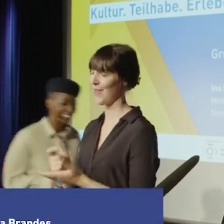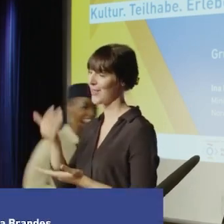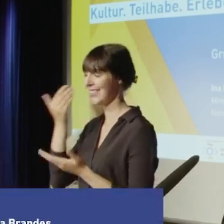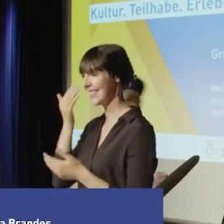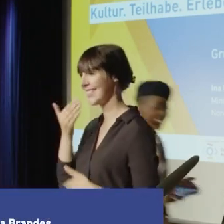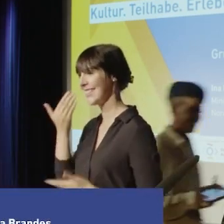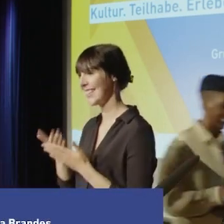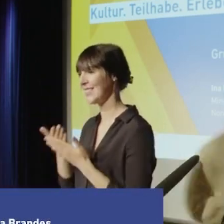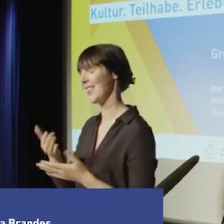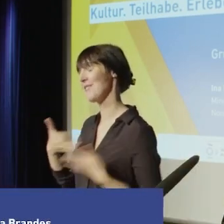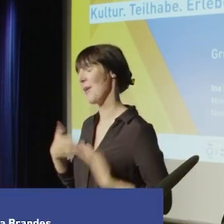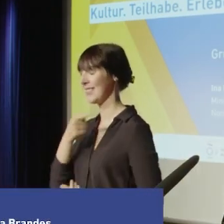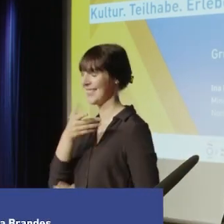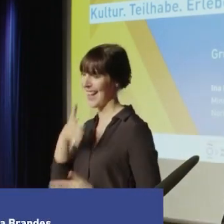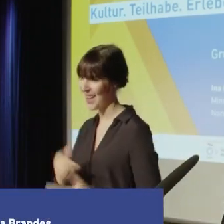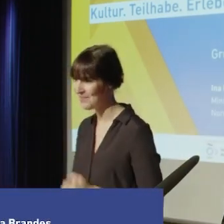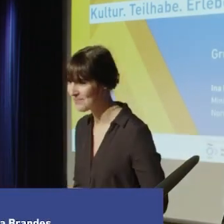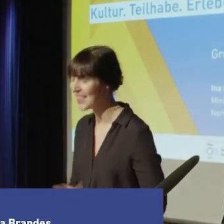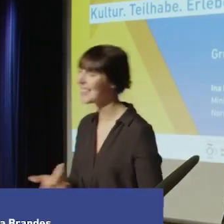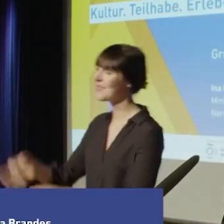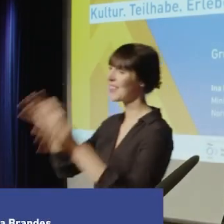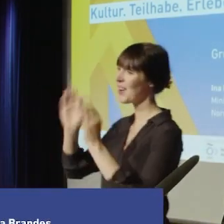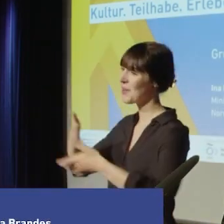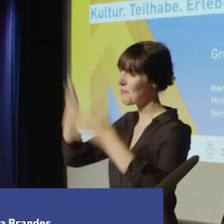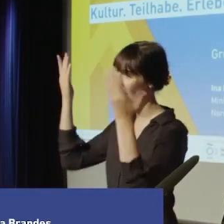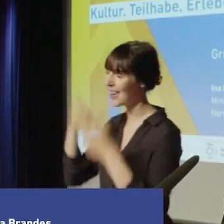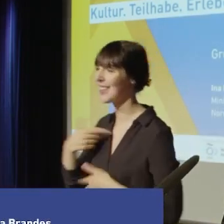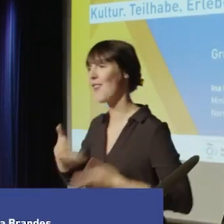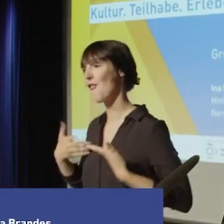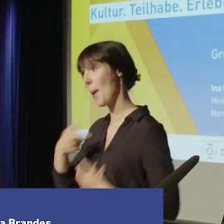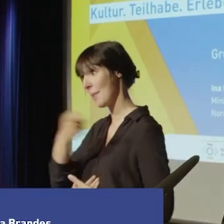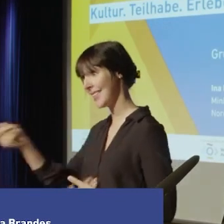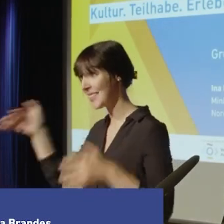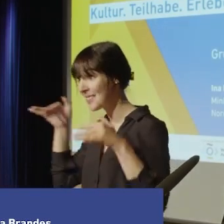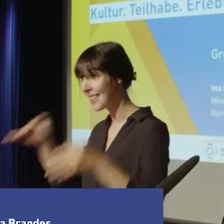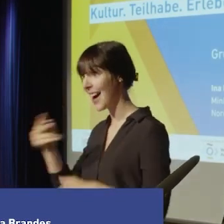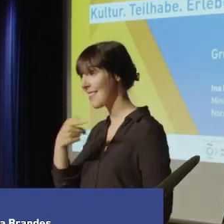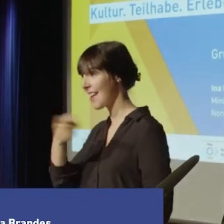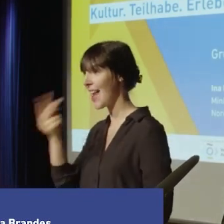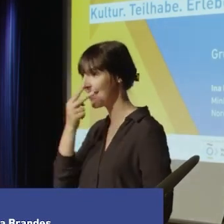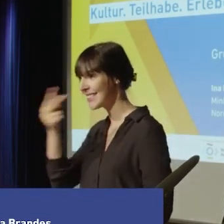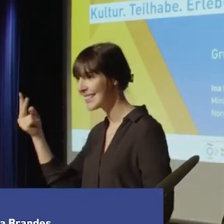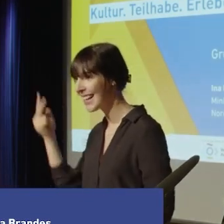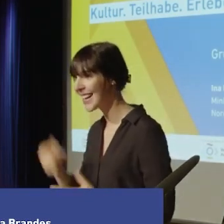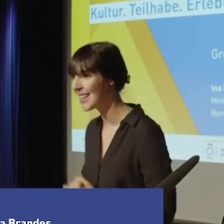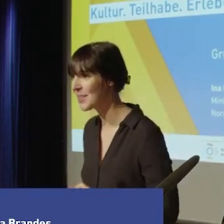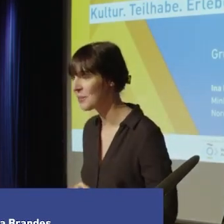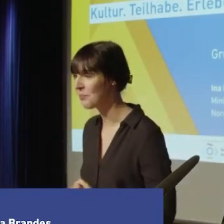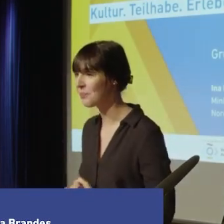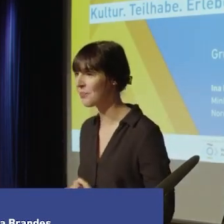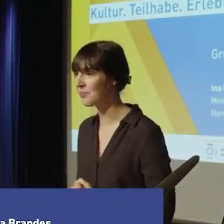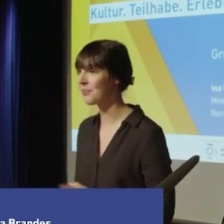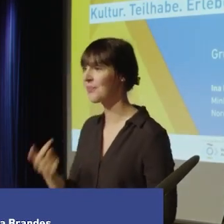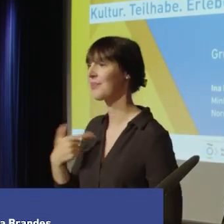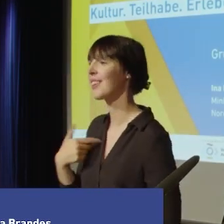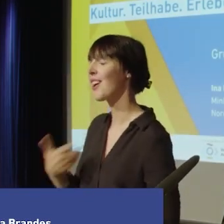Vielen Dank. Vielen Dank auch von mir, einen schönen guten Morgen. Ich freue mich sehr, hier zu sein und Sie alle zu sehen. Liebe Madeleine Frey, danke, dass wir bei Ihnen zu Gast sein